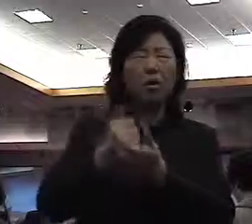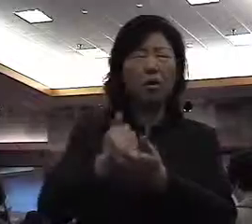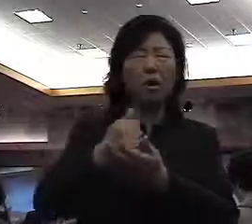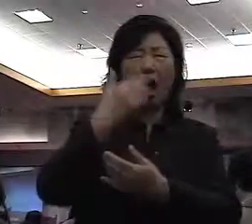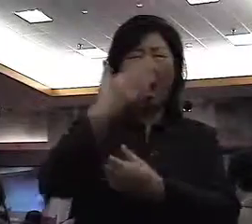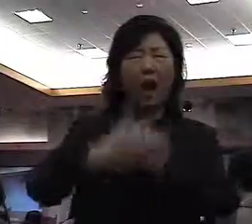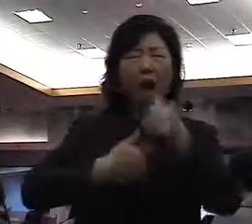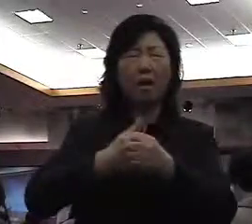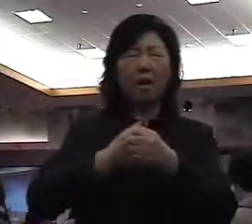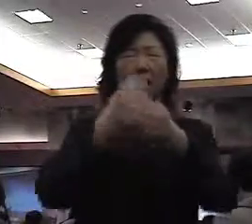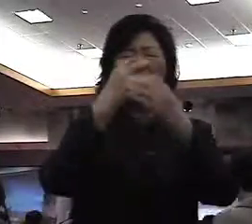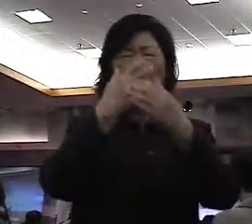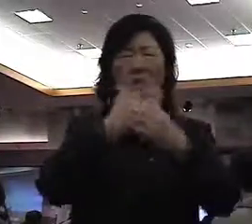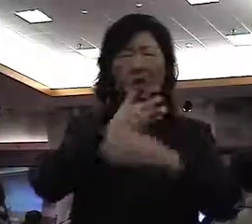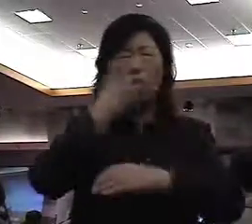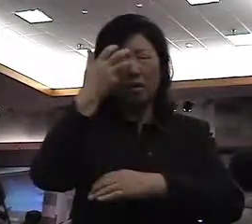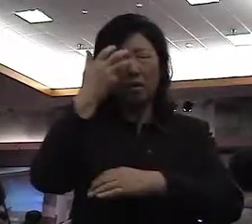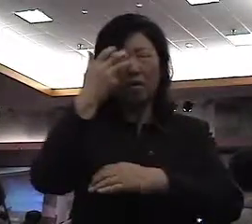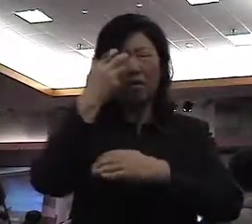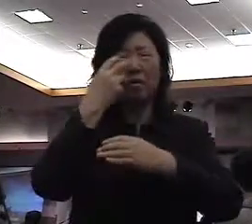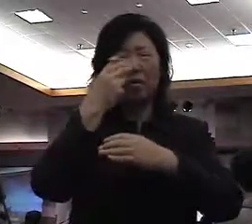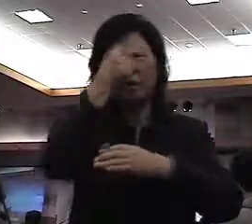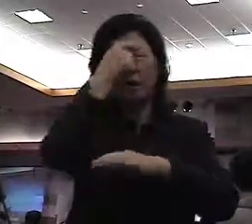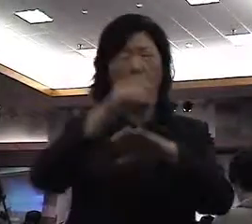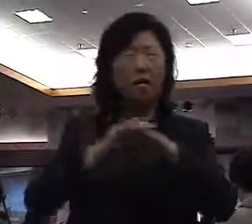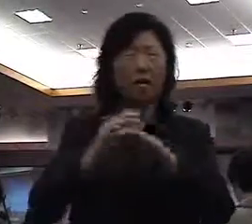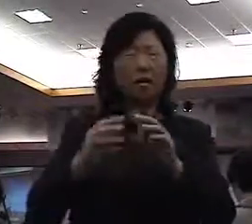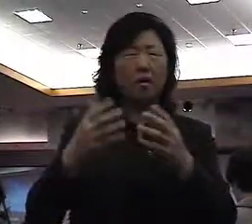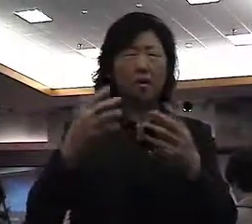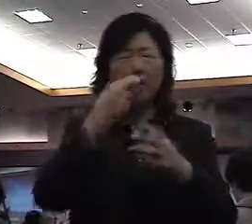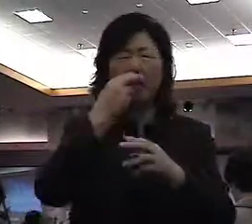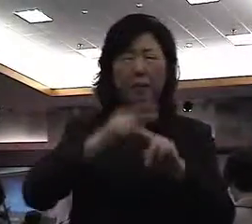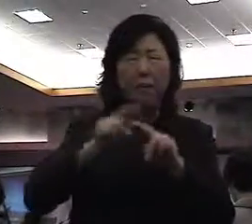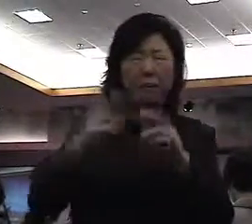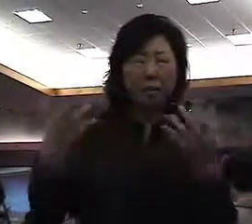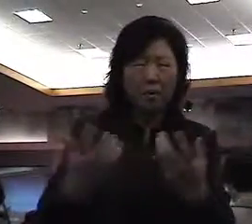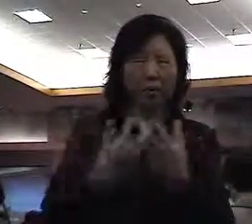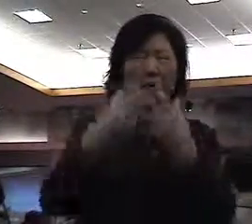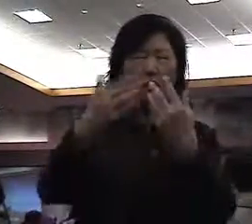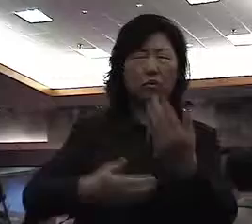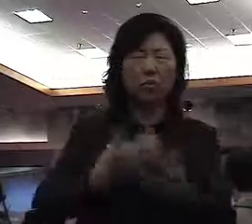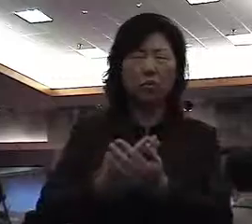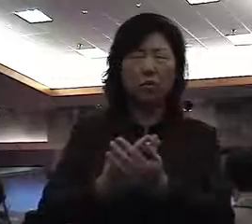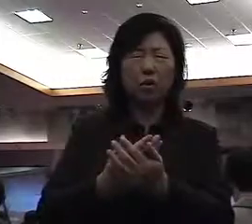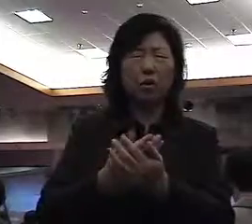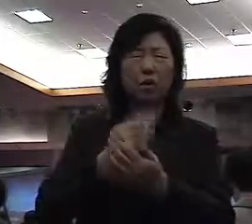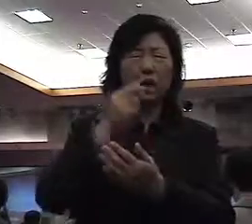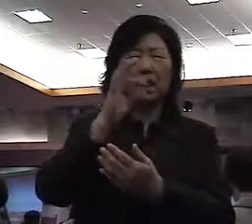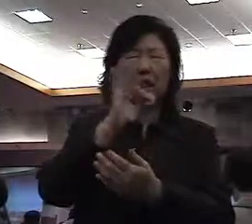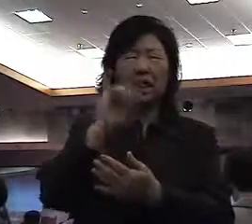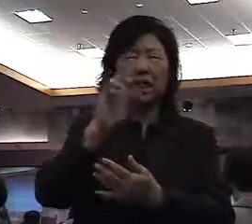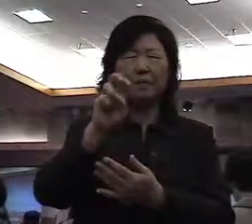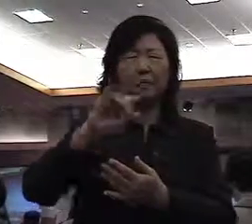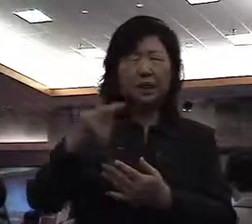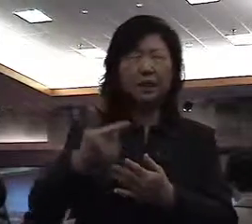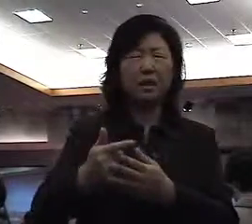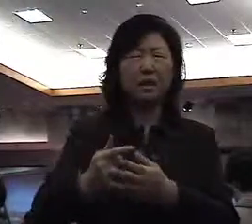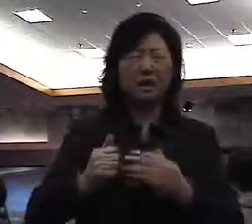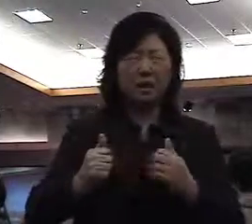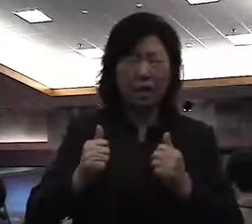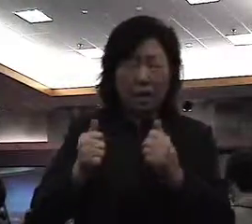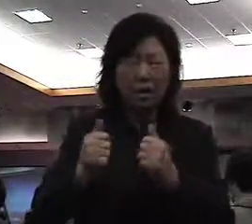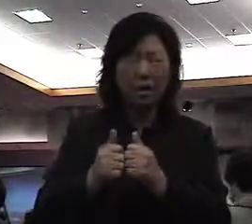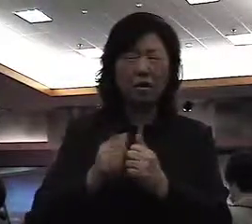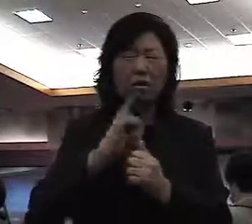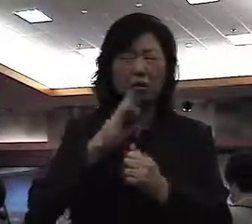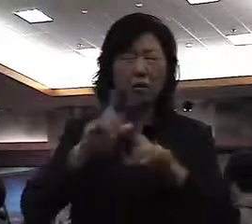후에 넘치도록 기름을 부어 주시옵소서. 2세 3세들이 이민 1세들의 열정을 이어받아서 이 나라뿐만